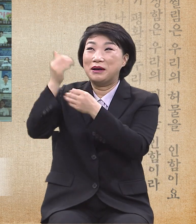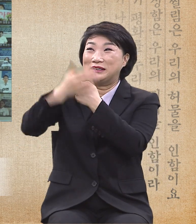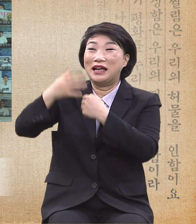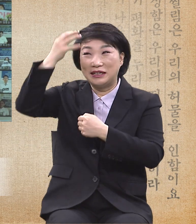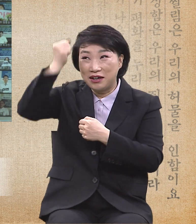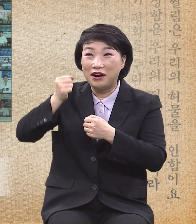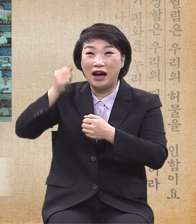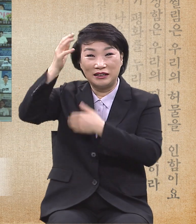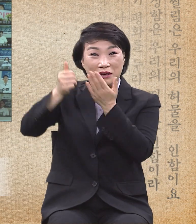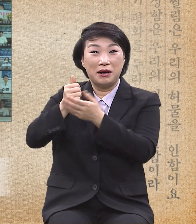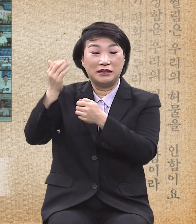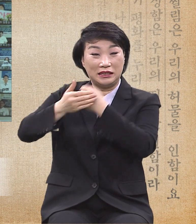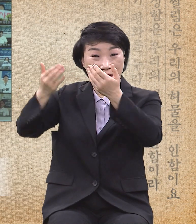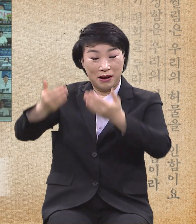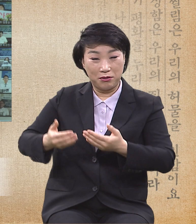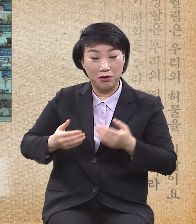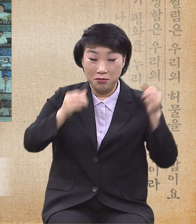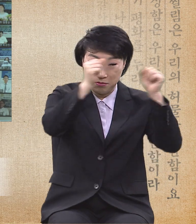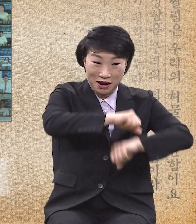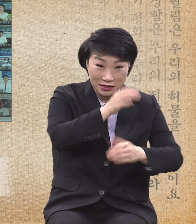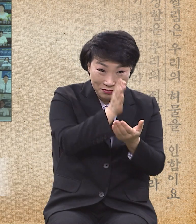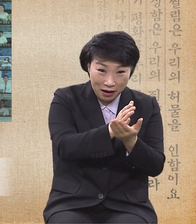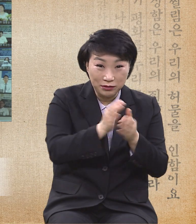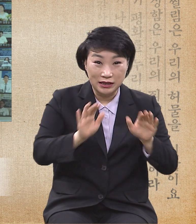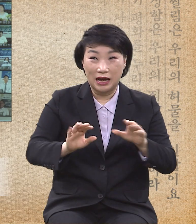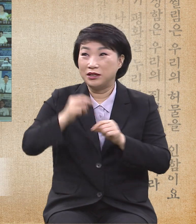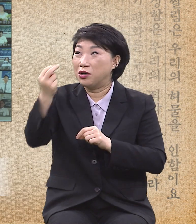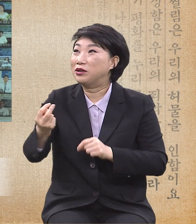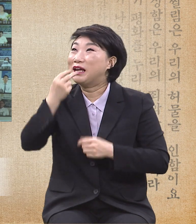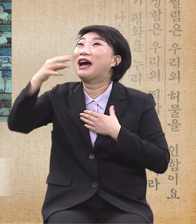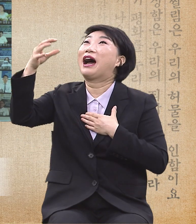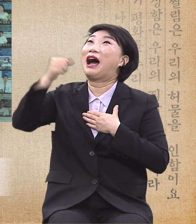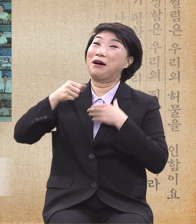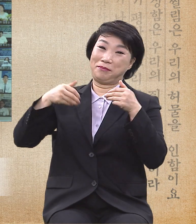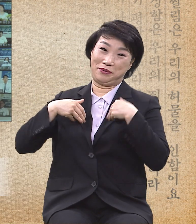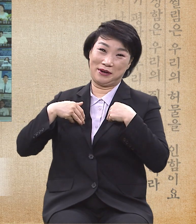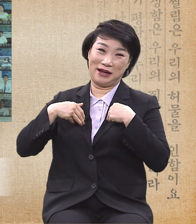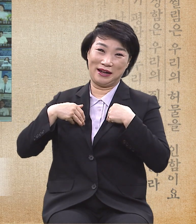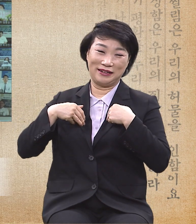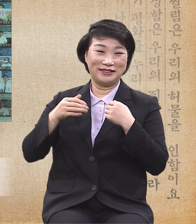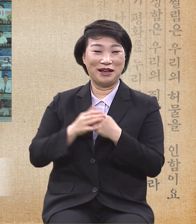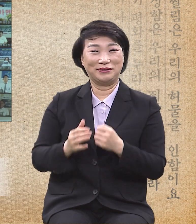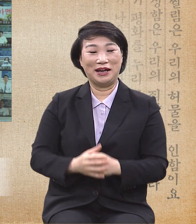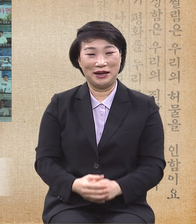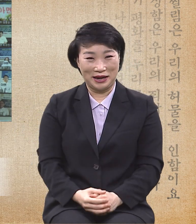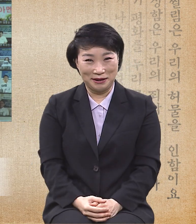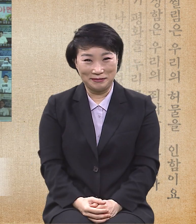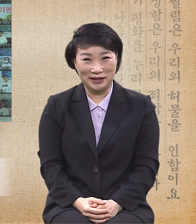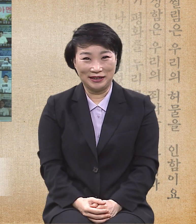은혜를 받고 반드시 멸망하지 말고 영생을 얻어라 그 말입니다.